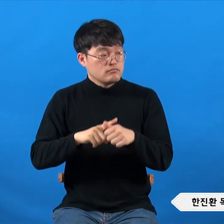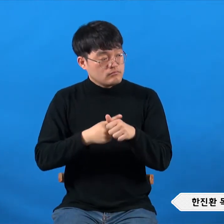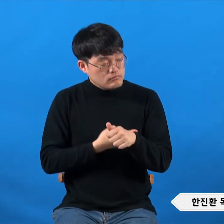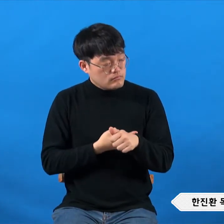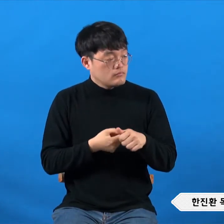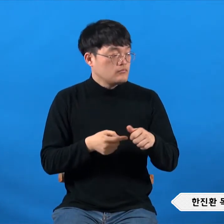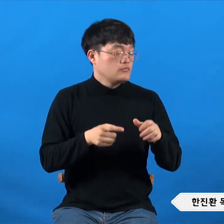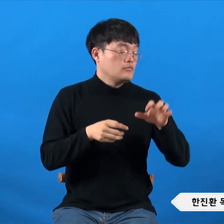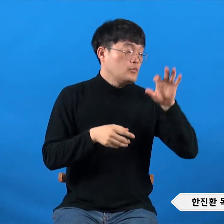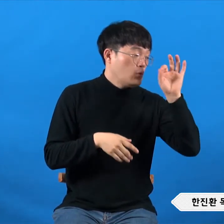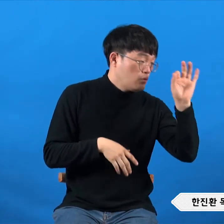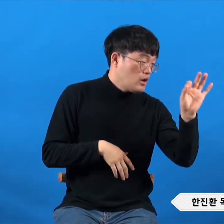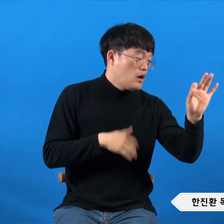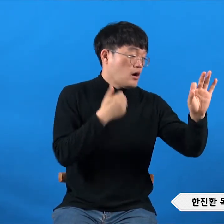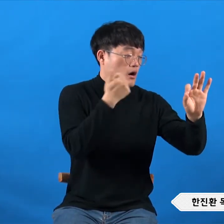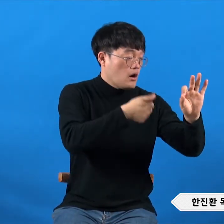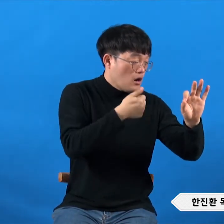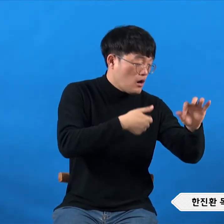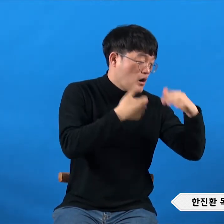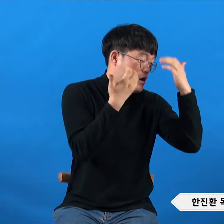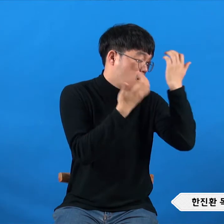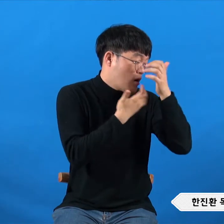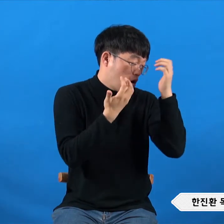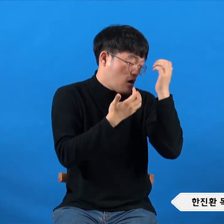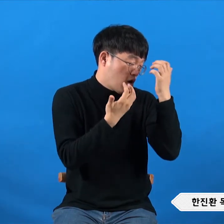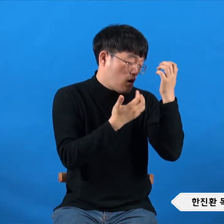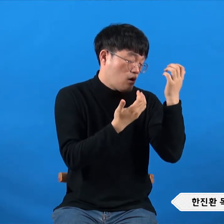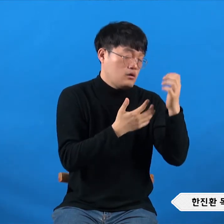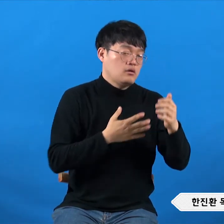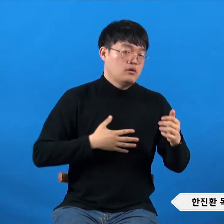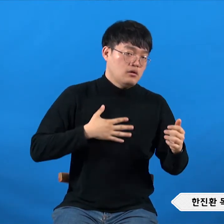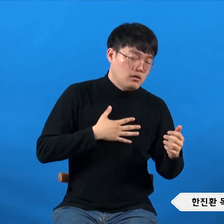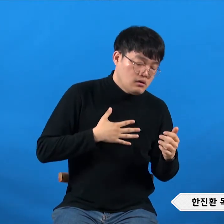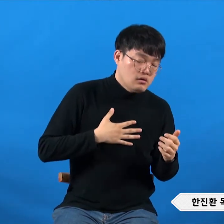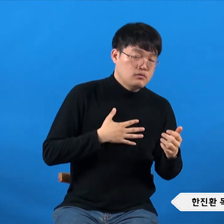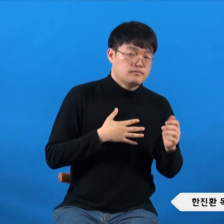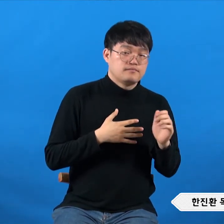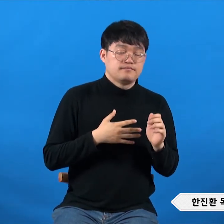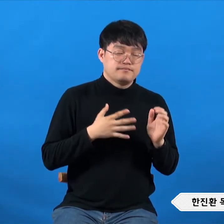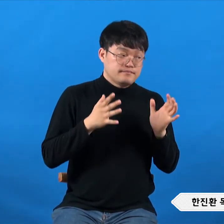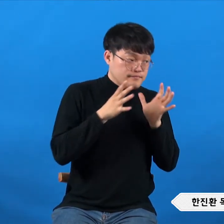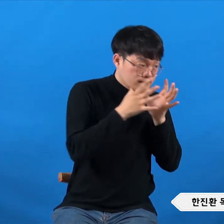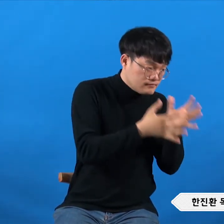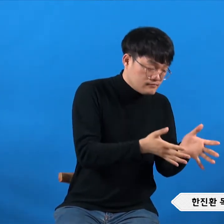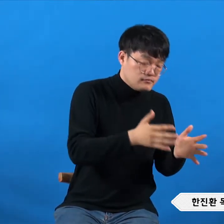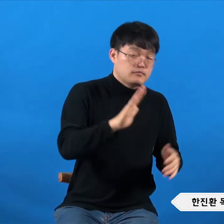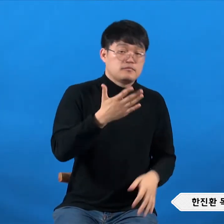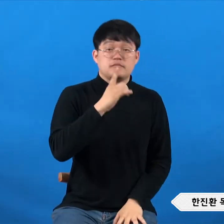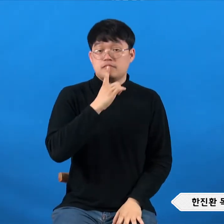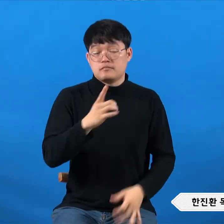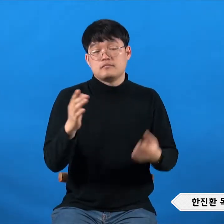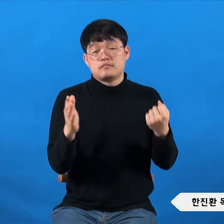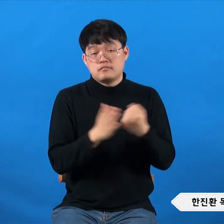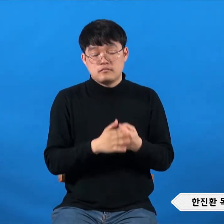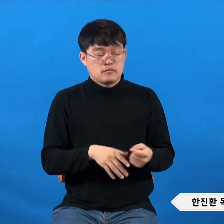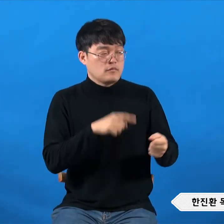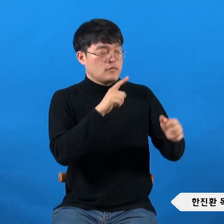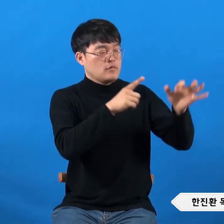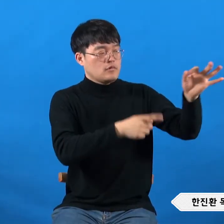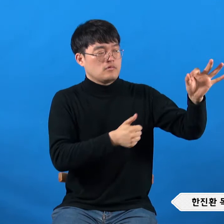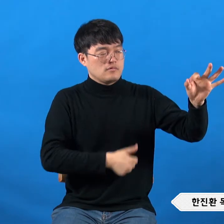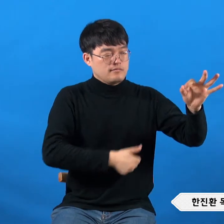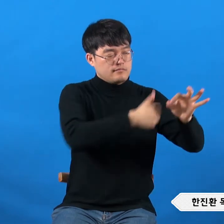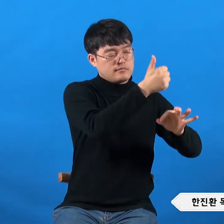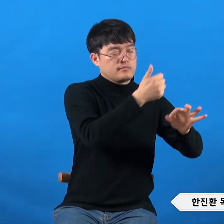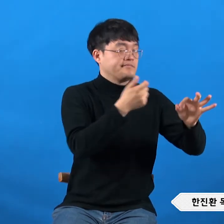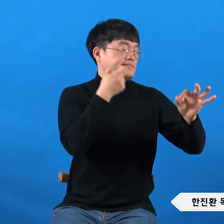돈을 숭배하고 만몬을 숭배하는 그 자리로 빠져 들어가고 있는 것입니다. 그래서 우리가 만몬을